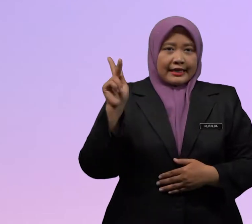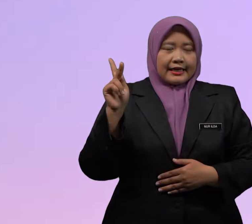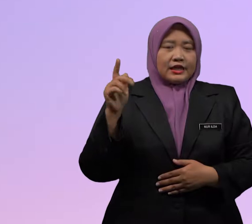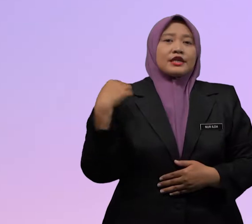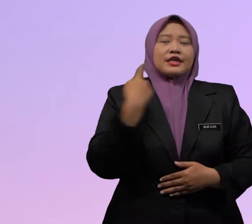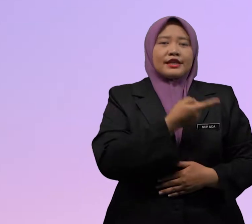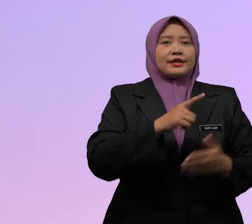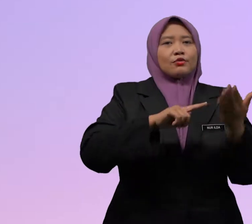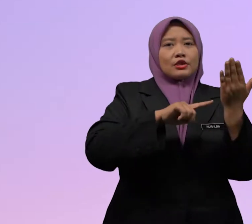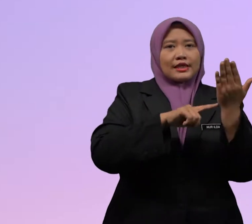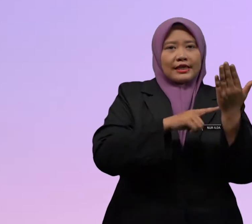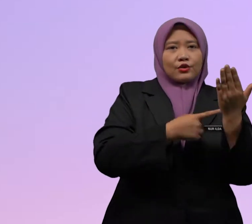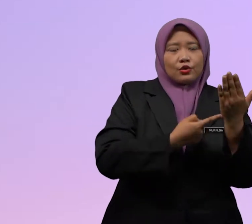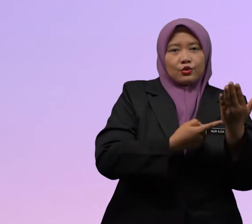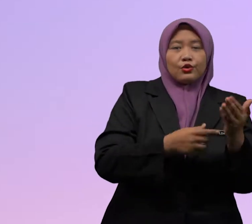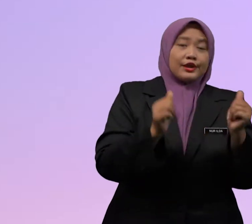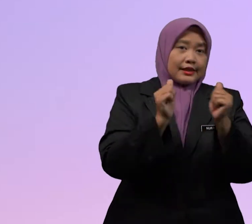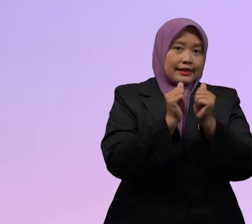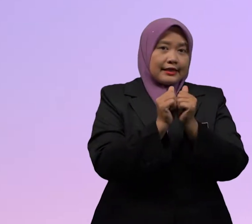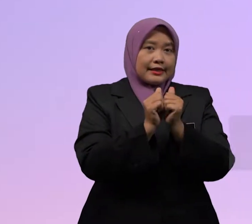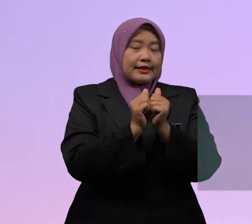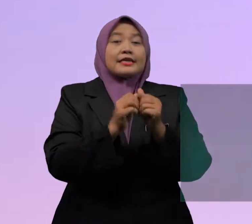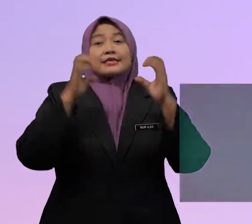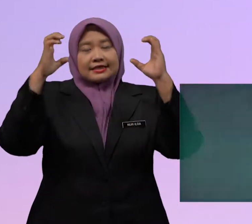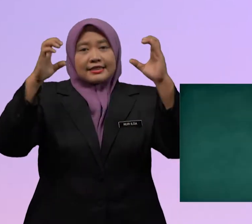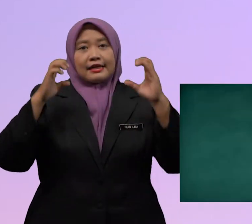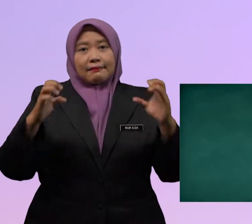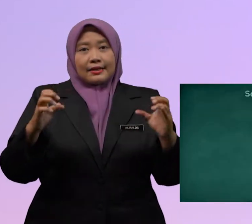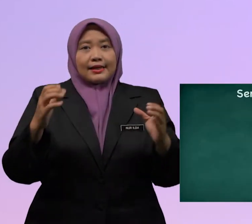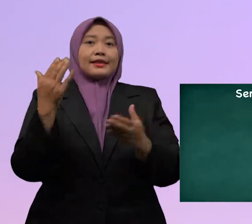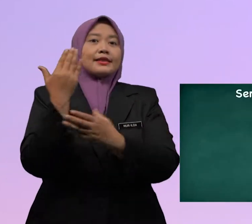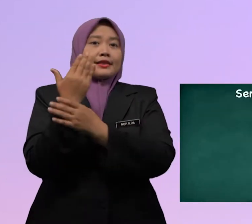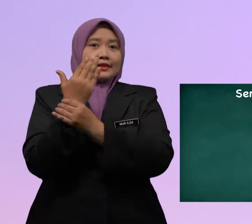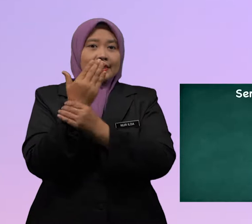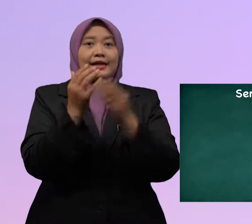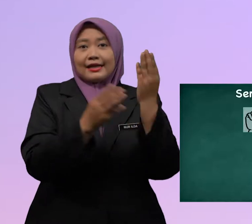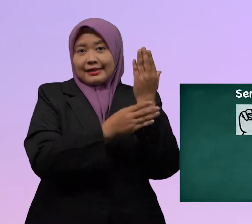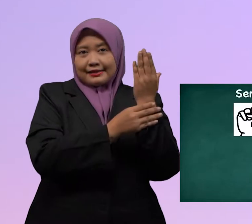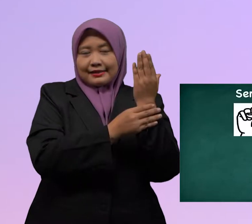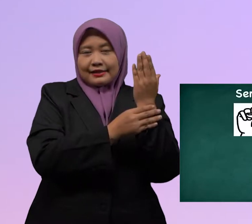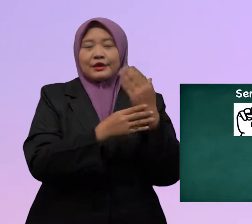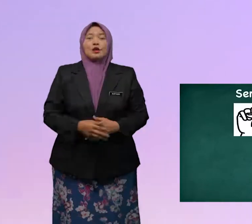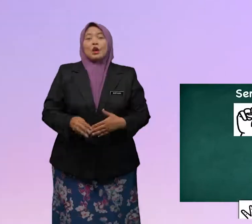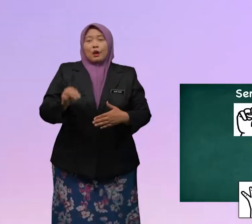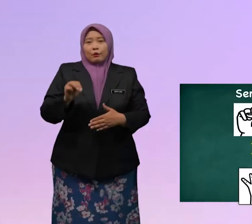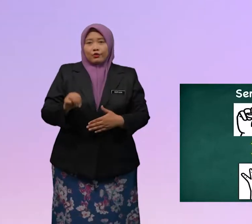Okey, kita mulakan dulu dengan senaman tangan.